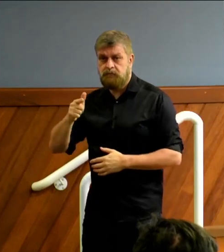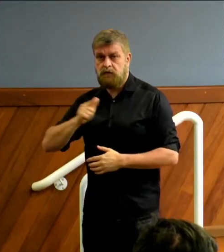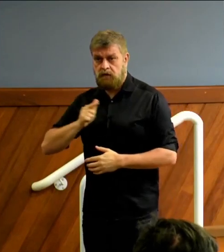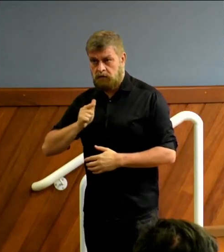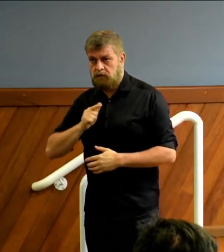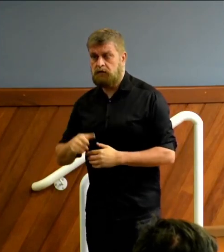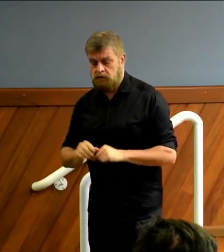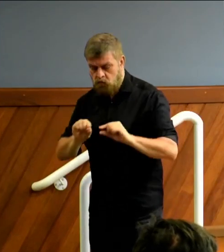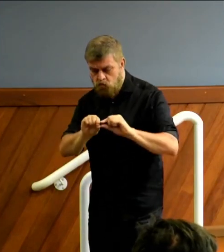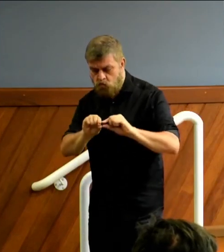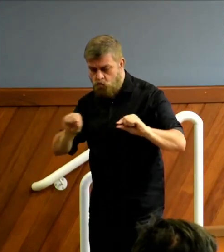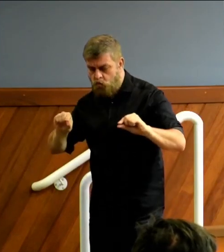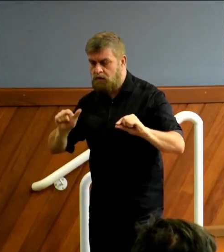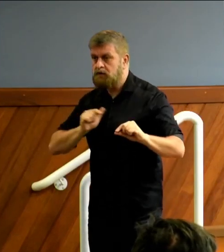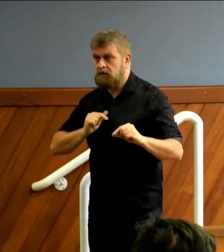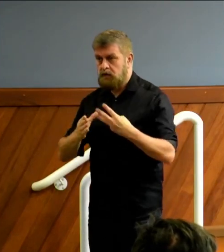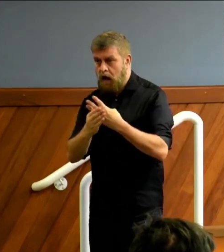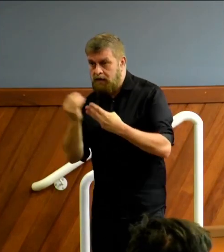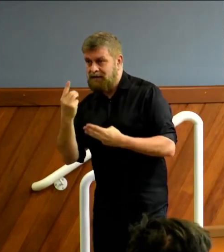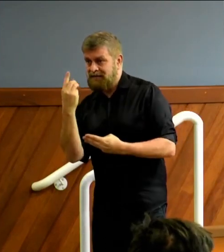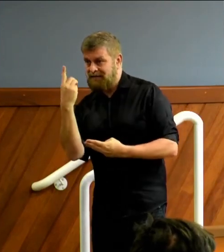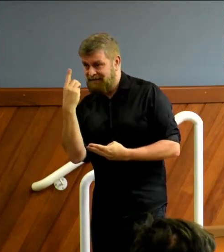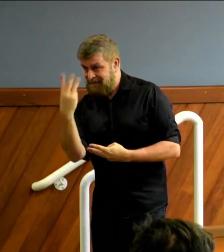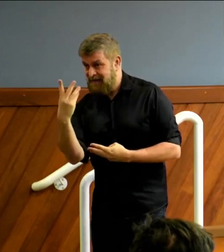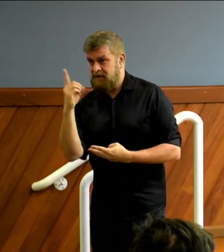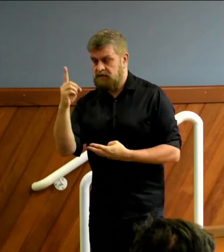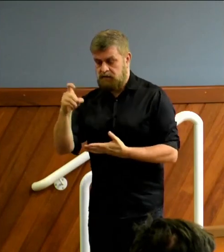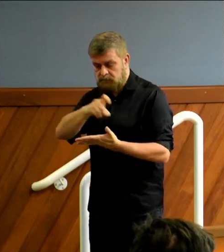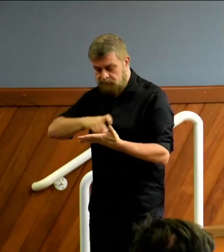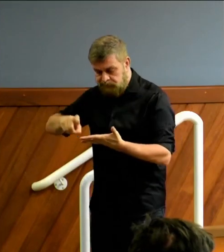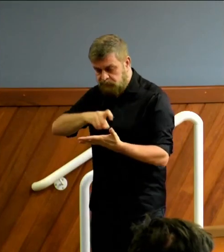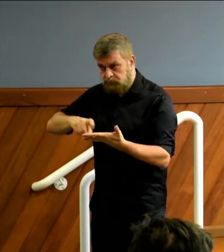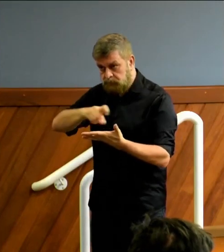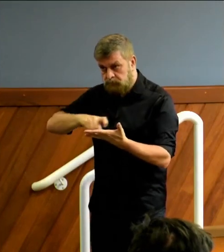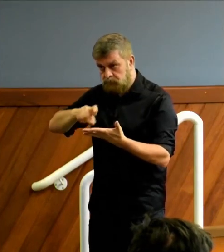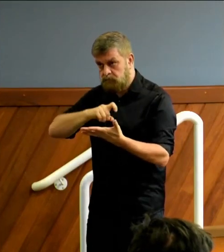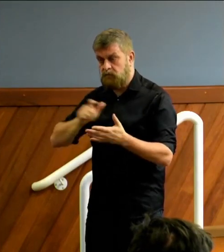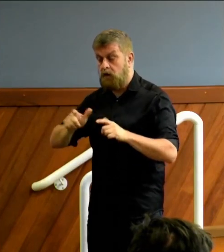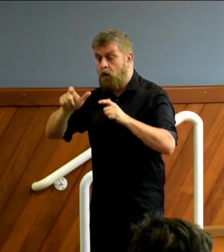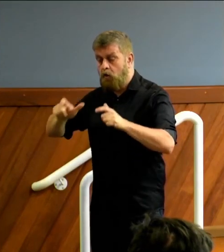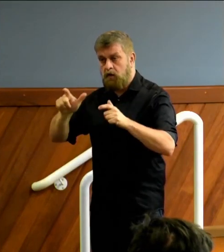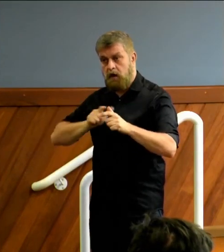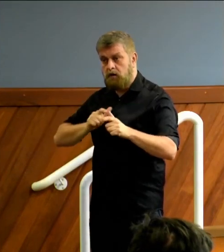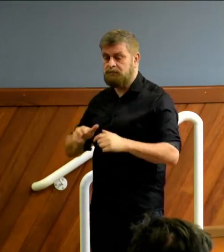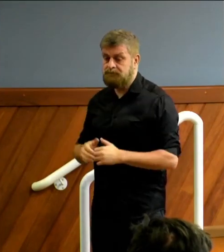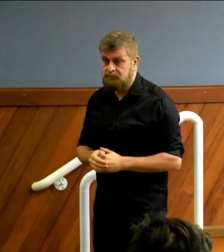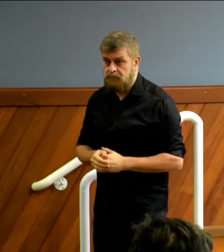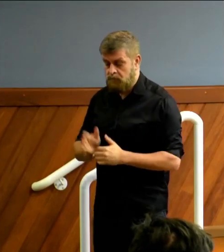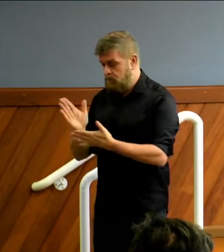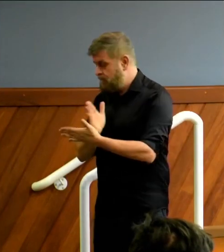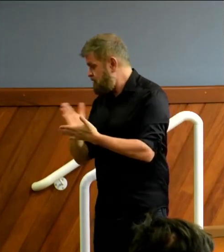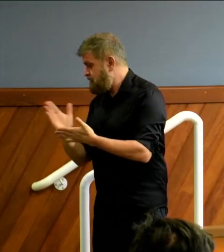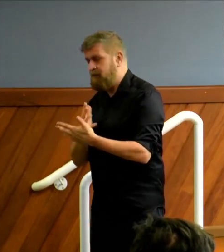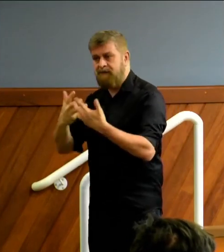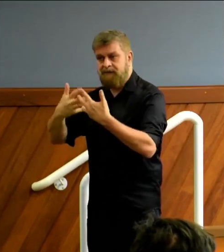tendo uma espessura. Então, portanto, ela é tridimensional, ela ocupa um lugar, um espaço. Então, essa divisão, ela não